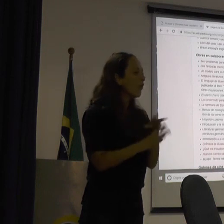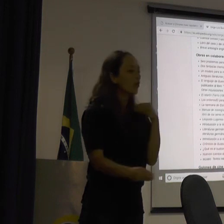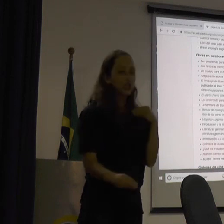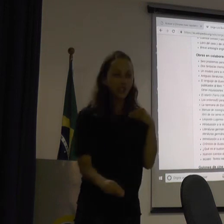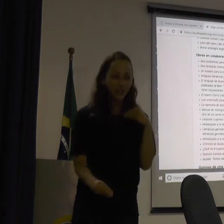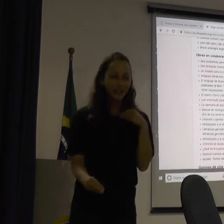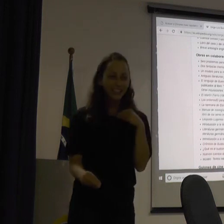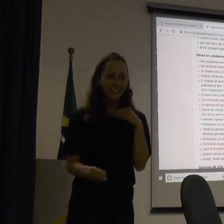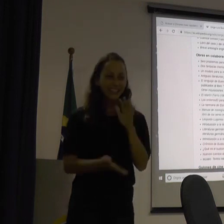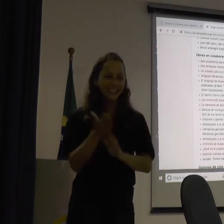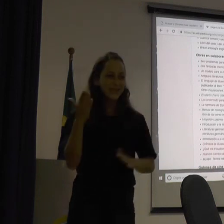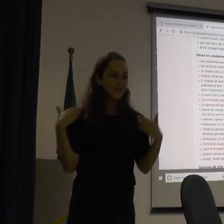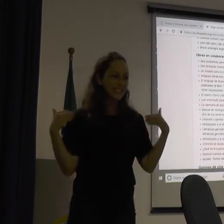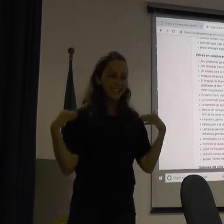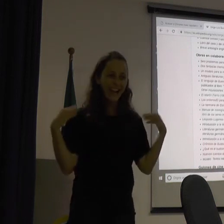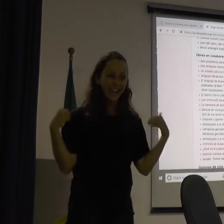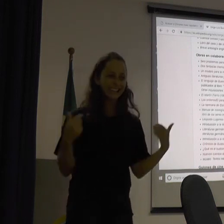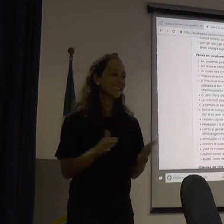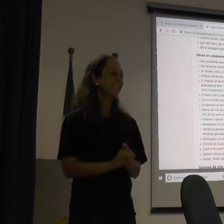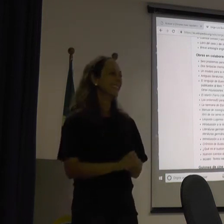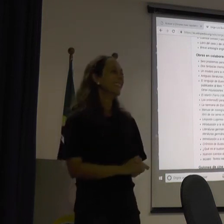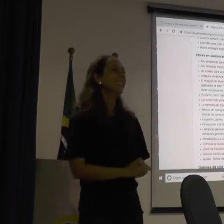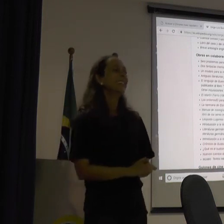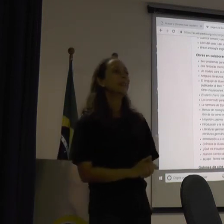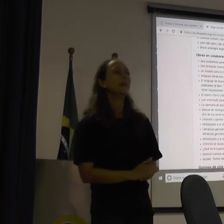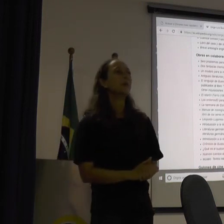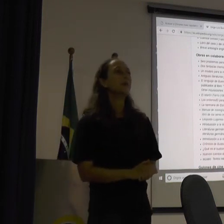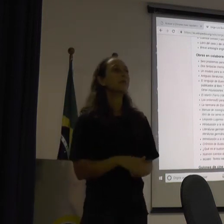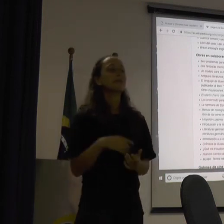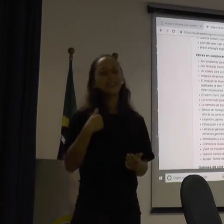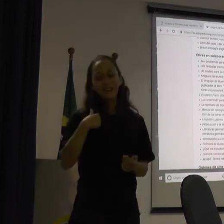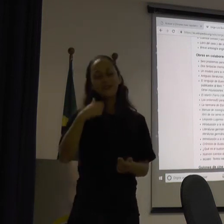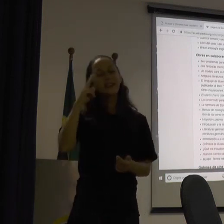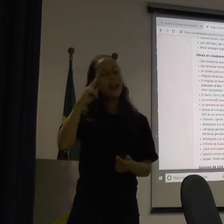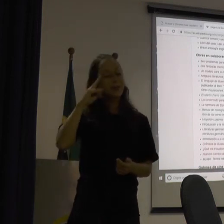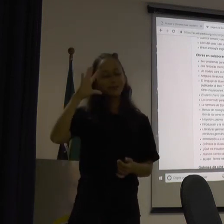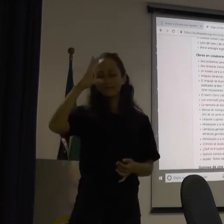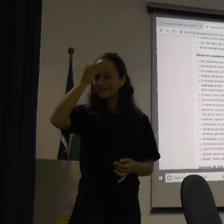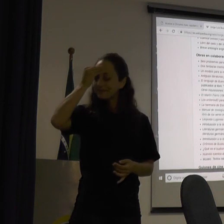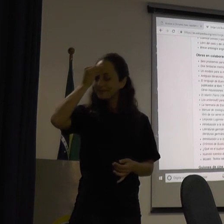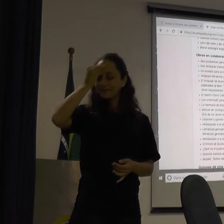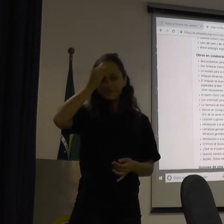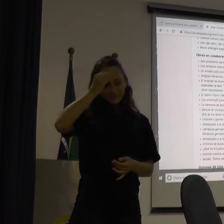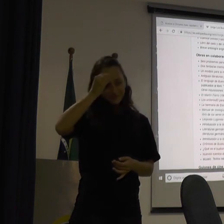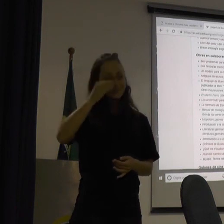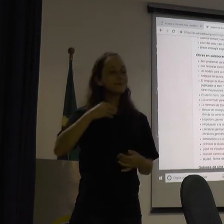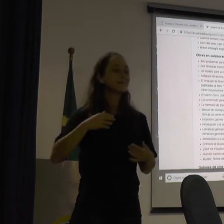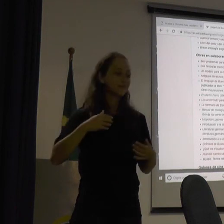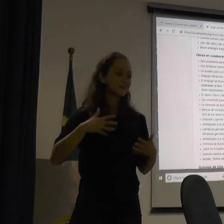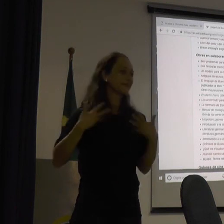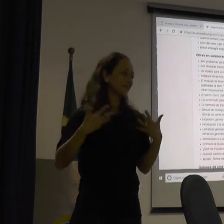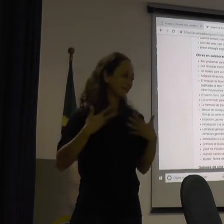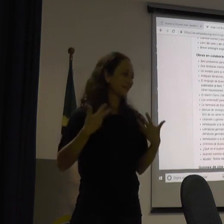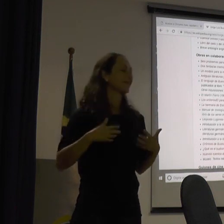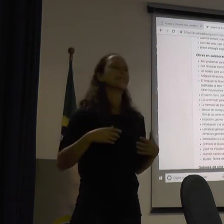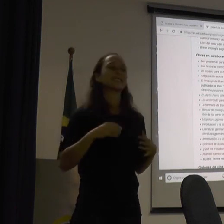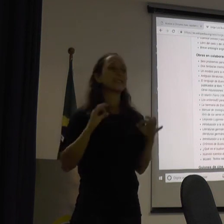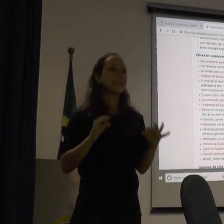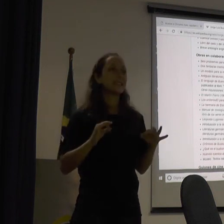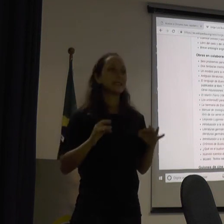Então uma lembrança que sempre vou guardar com muito carinho, né? E é sempre uma alegria